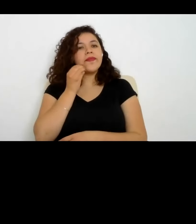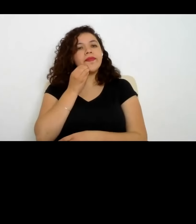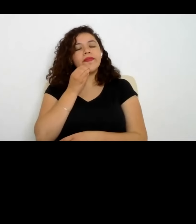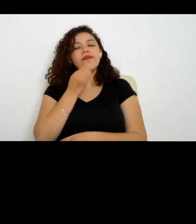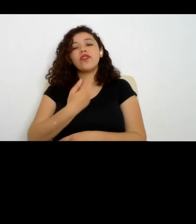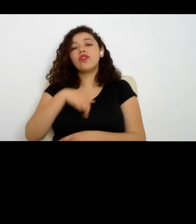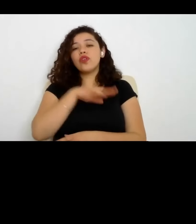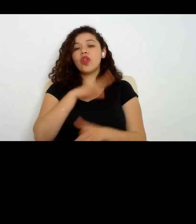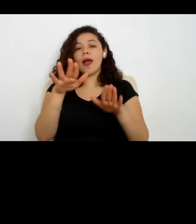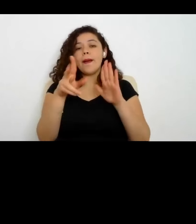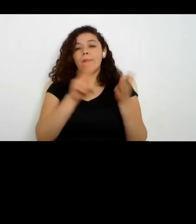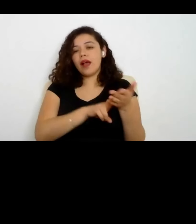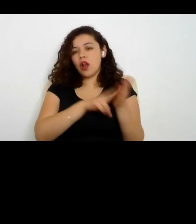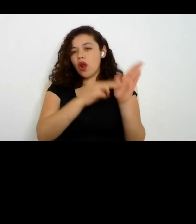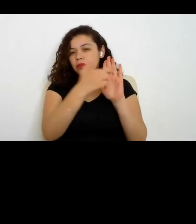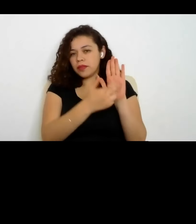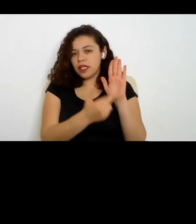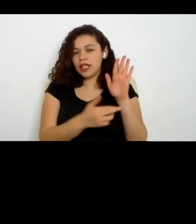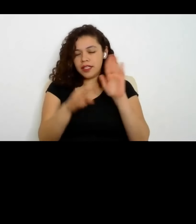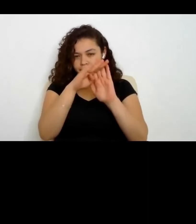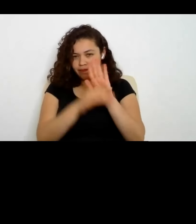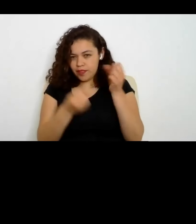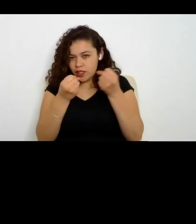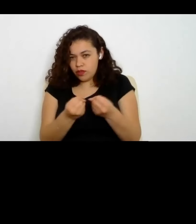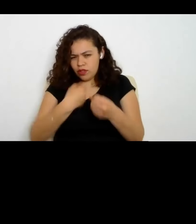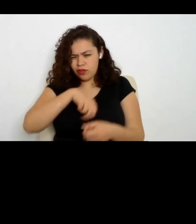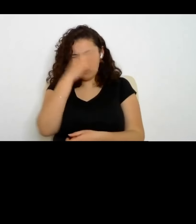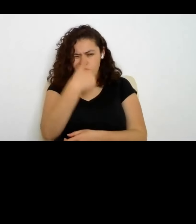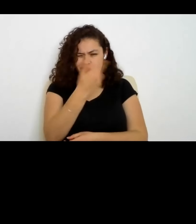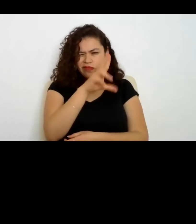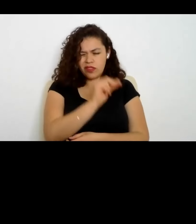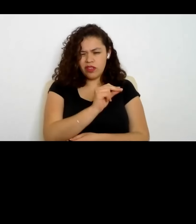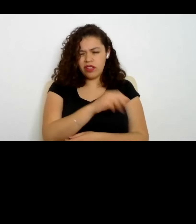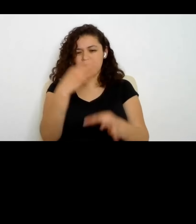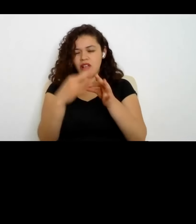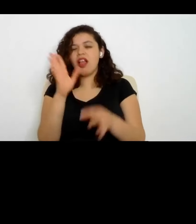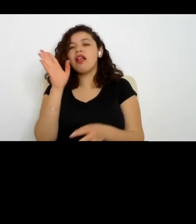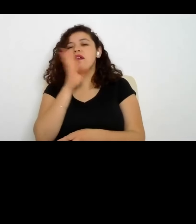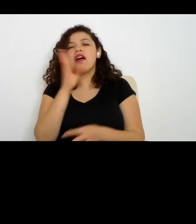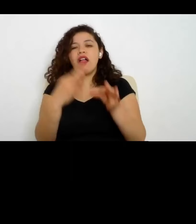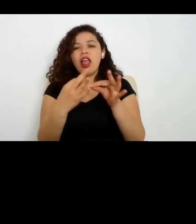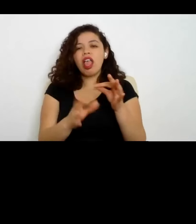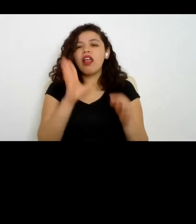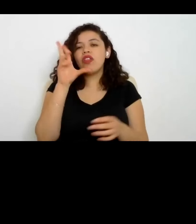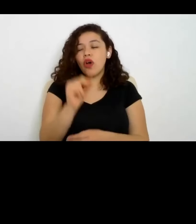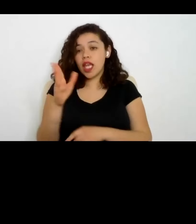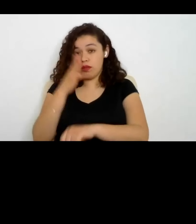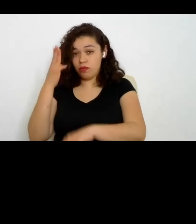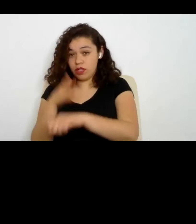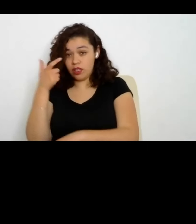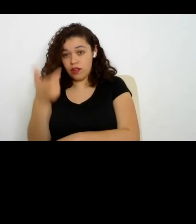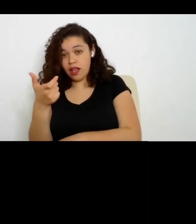estos principios y estas medidas de seguridad, el incumplimiento nos puede llevar a sanciones económicas y esto puede